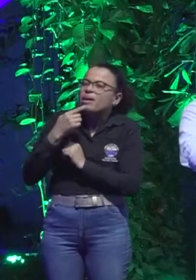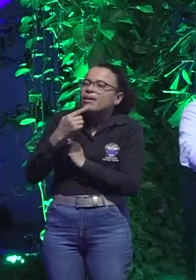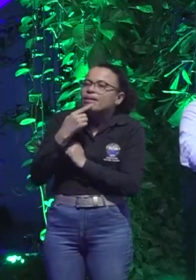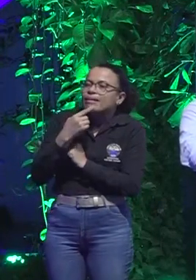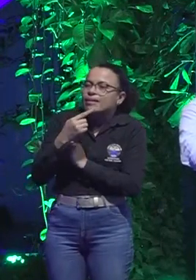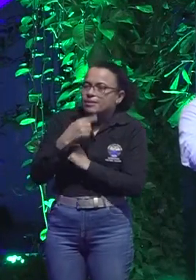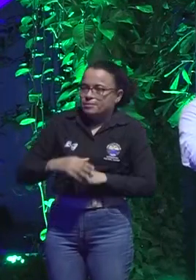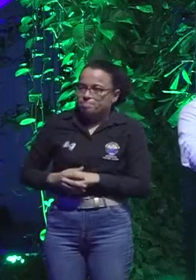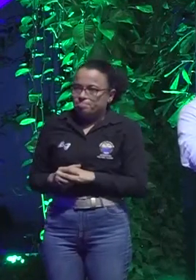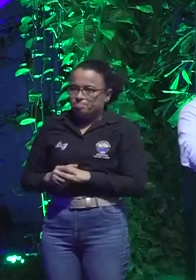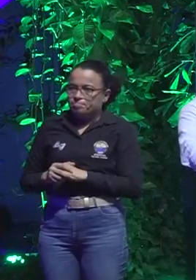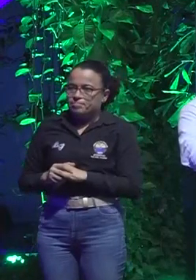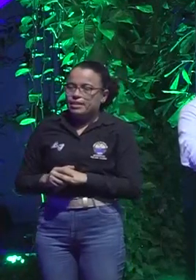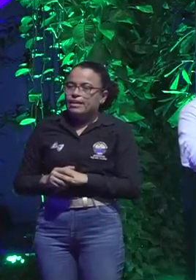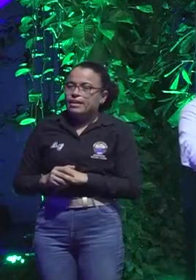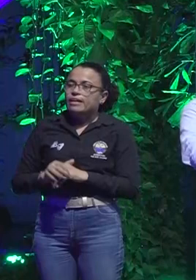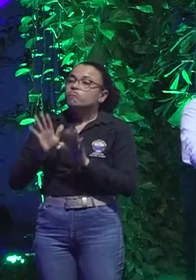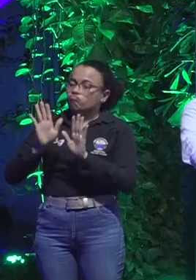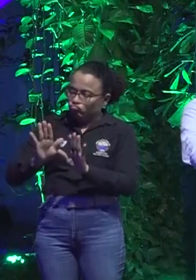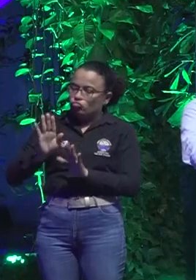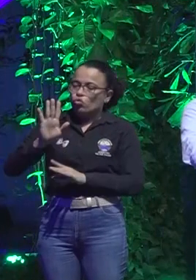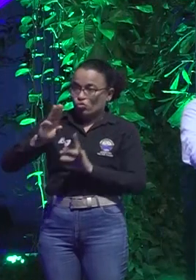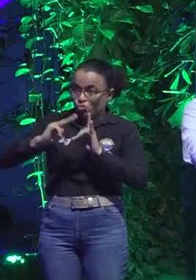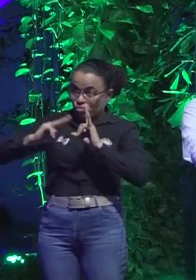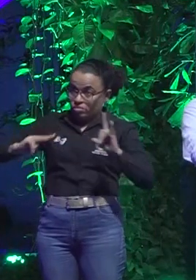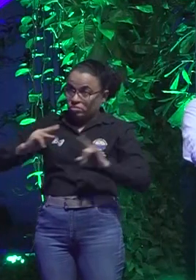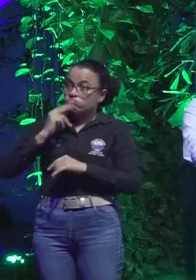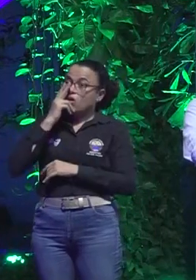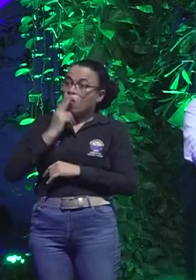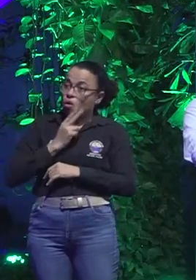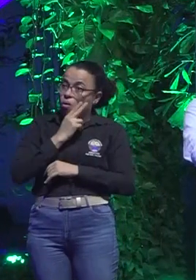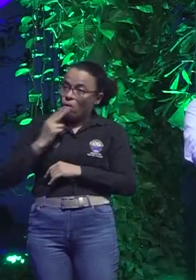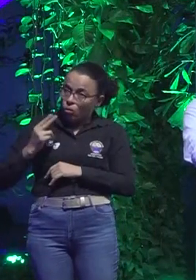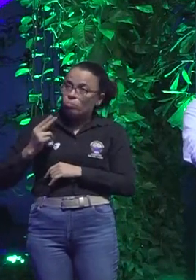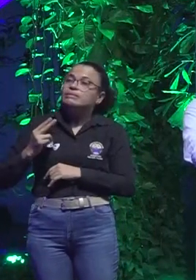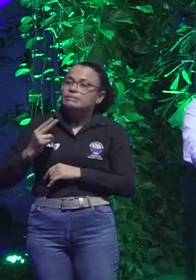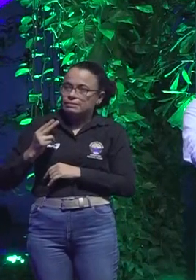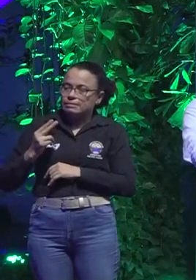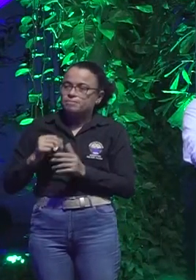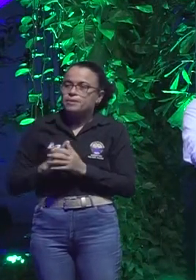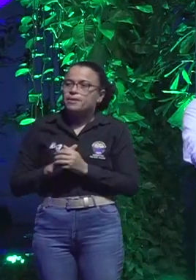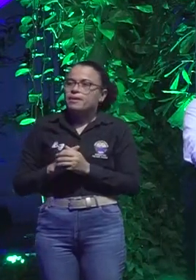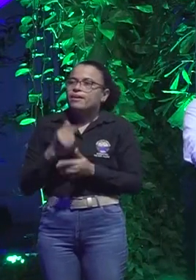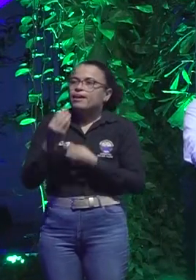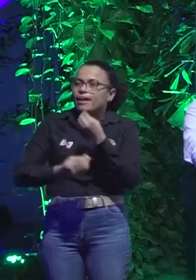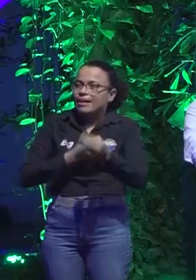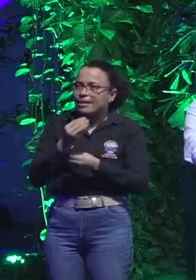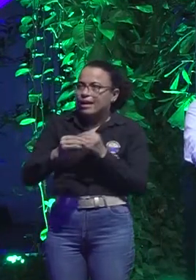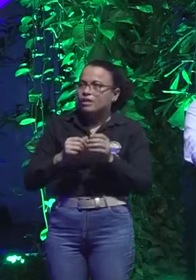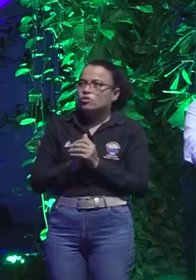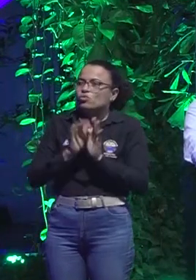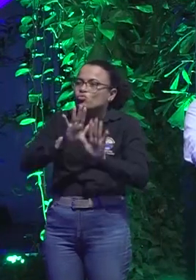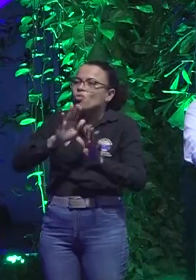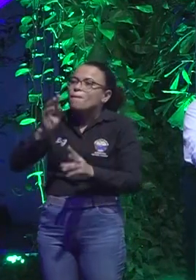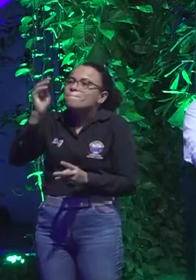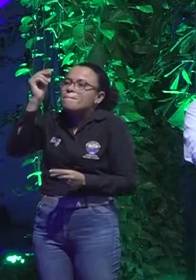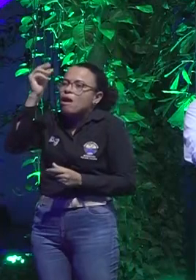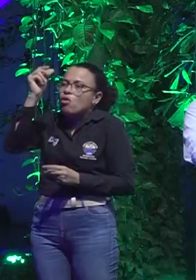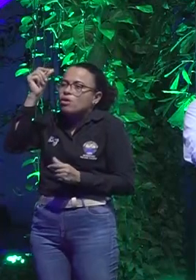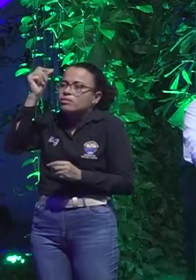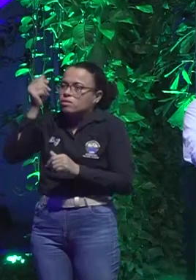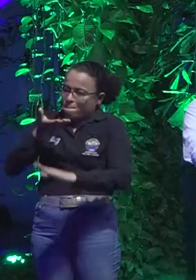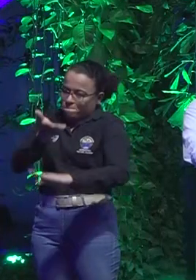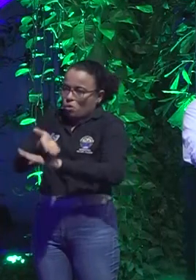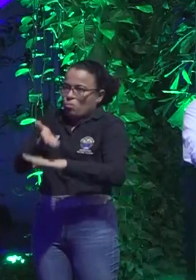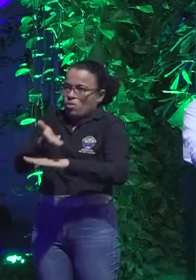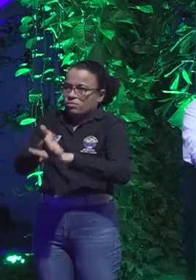Universidad del Magdalena tiene su compromiso a través de algo que llamamos propuesta de valor. Nosotros no somos una universidad. Nosotros somos